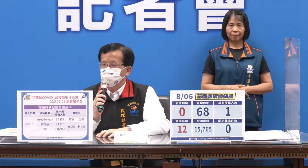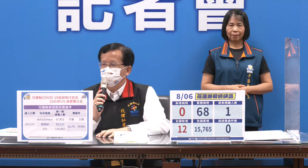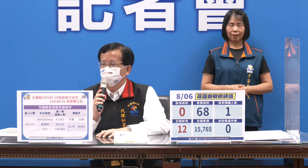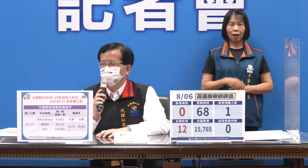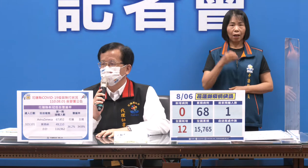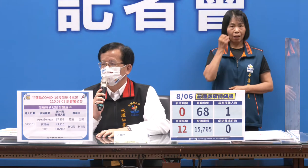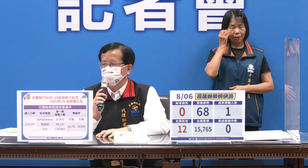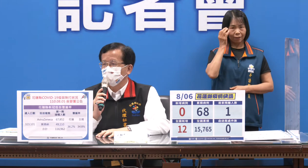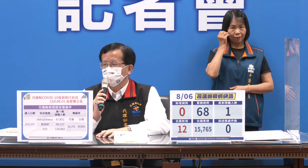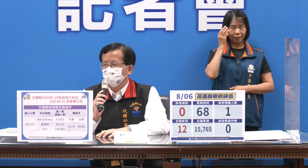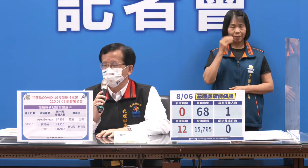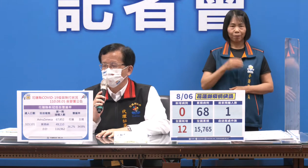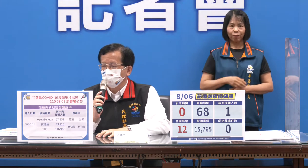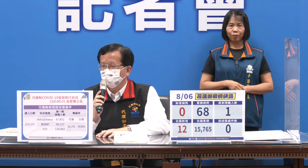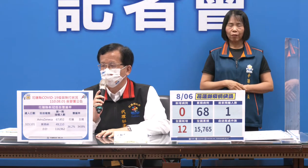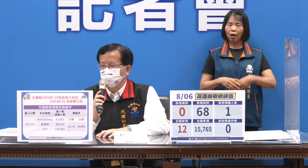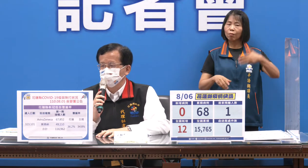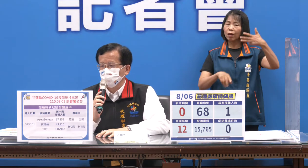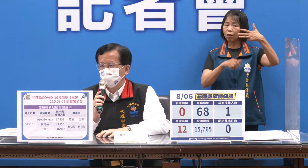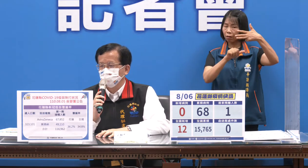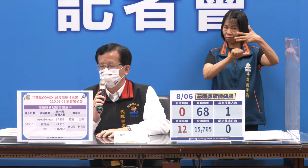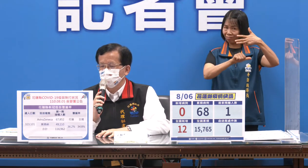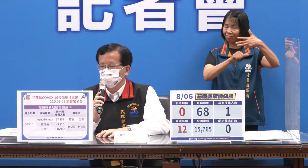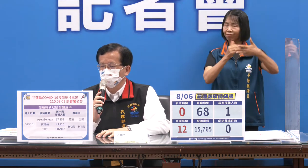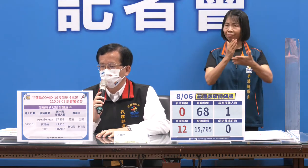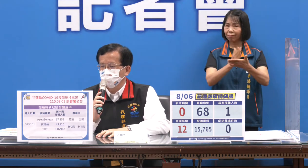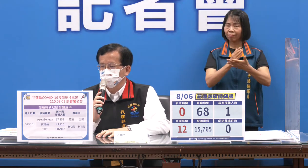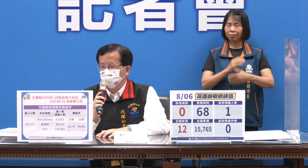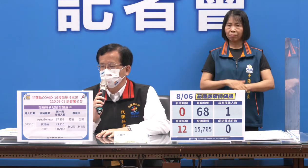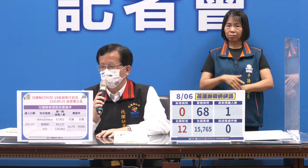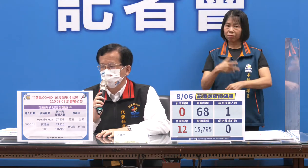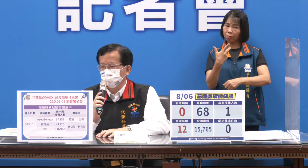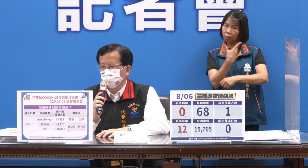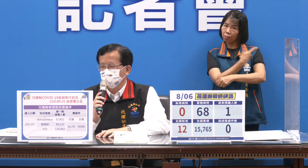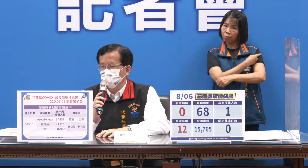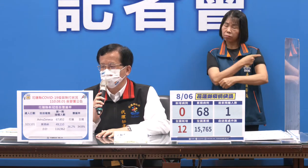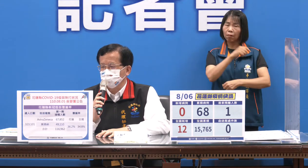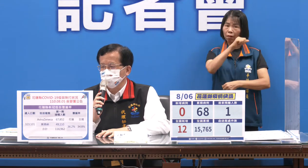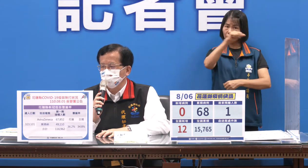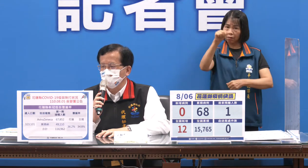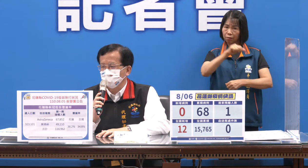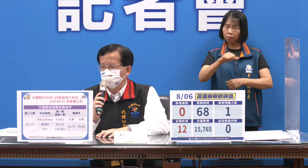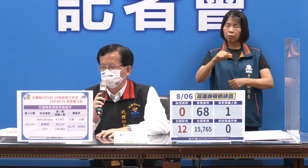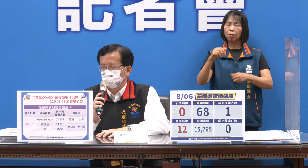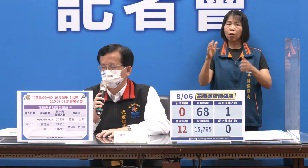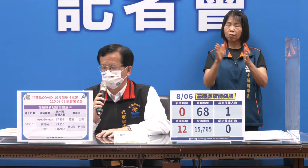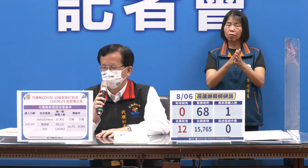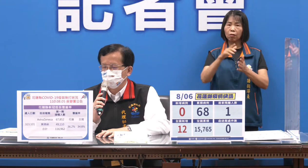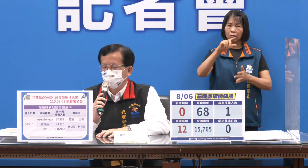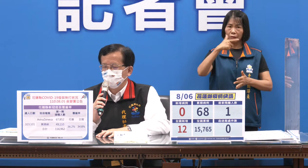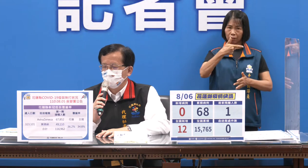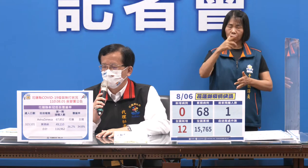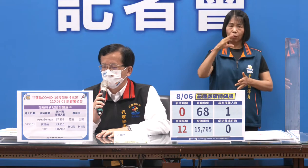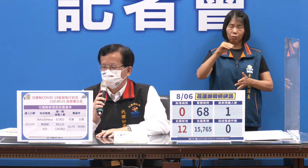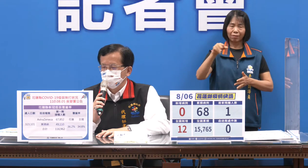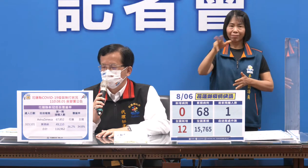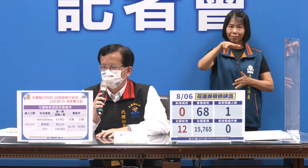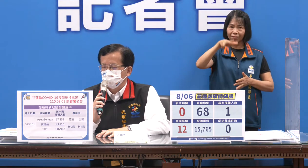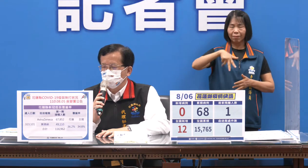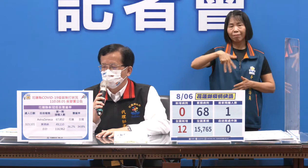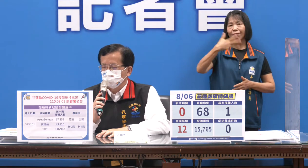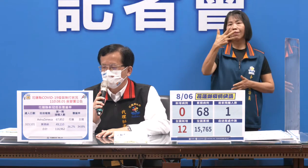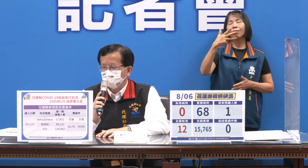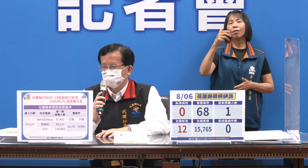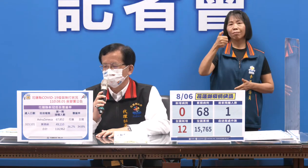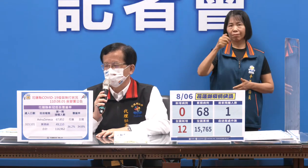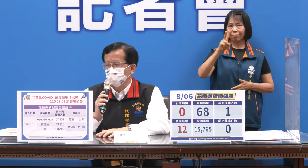花莲县到8月5号，我们接种 A Z 疫苗的67852人，接